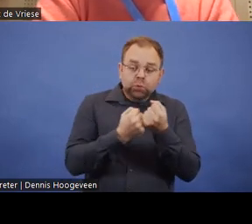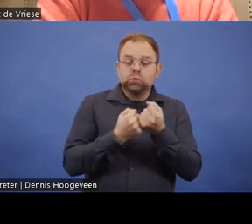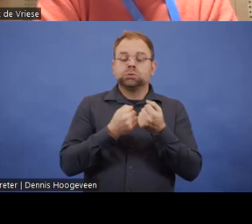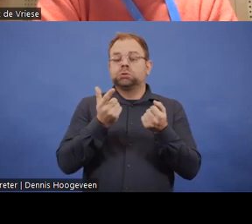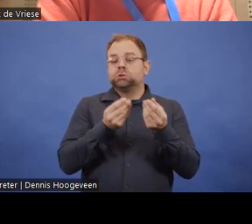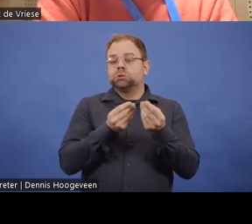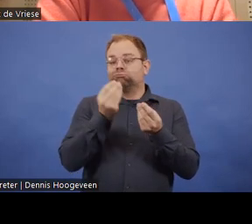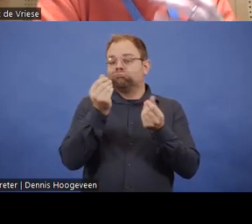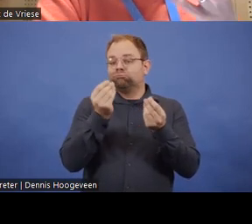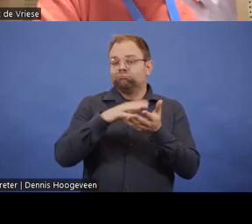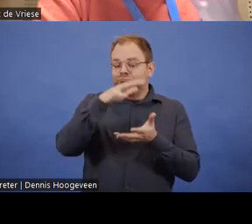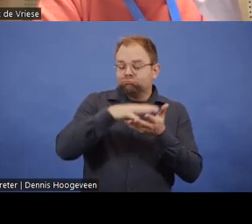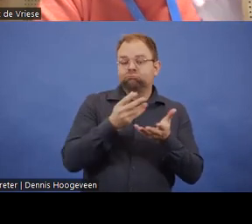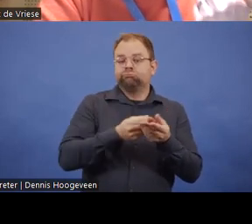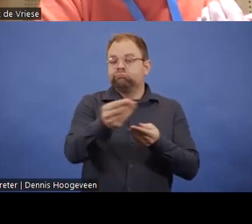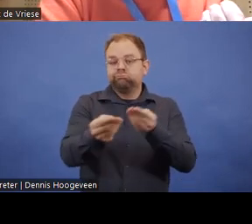la responsabilidad